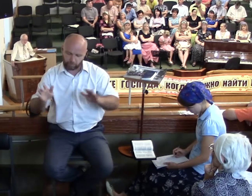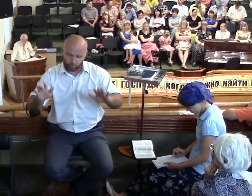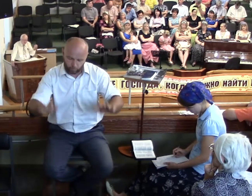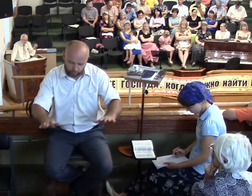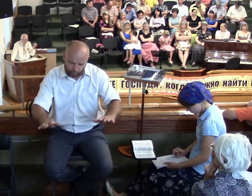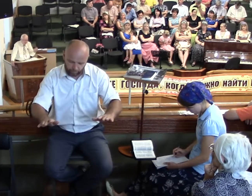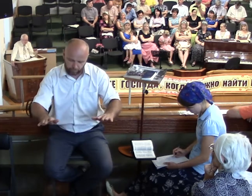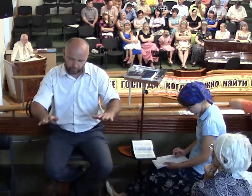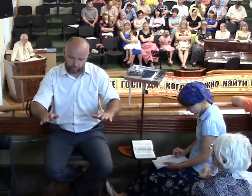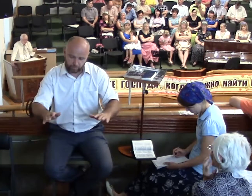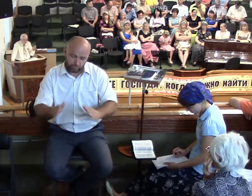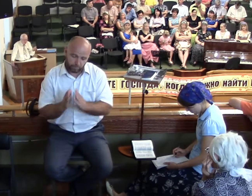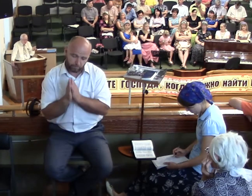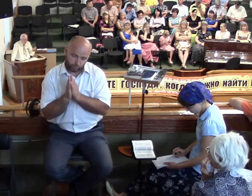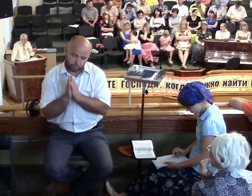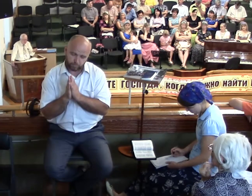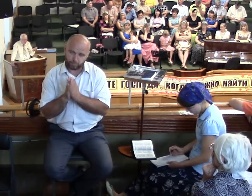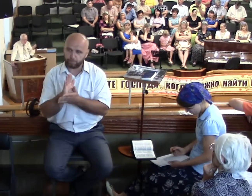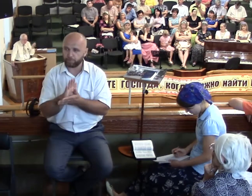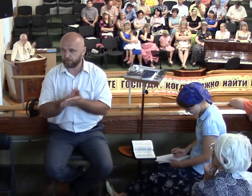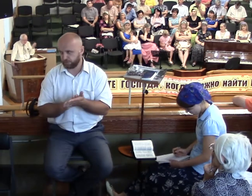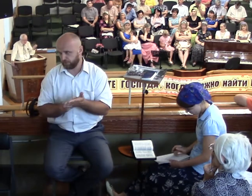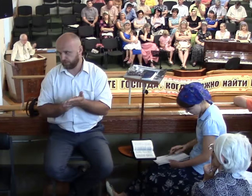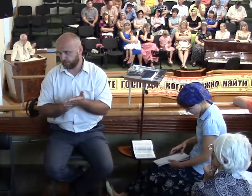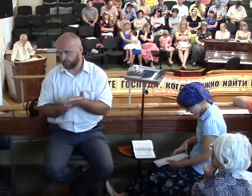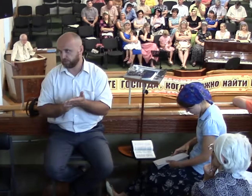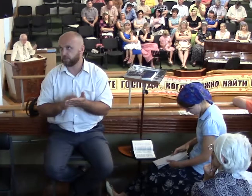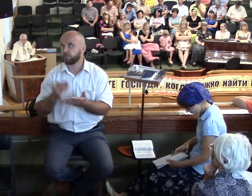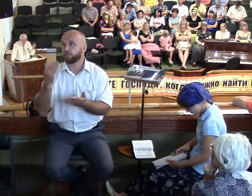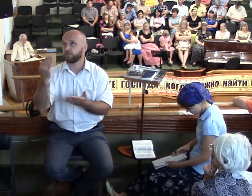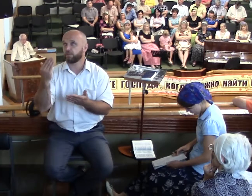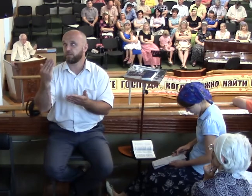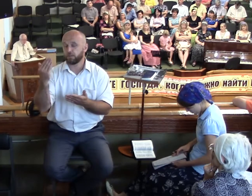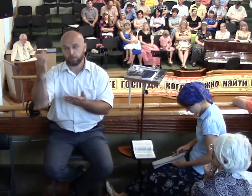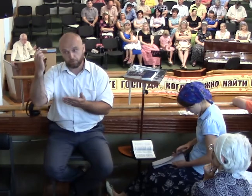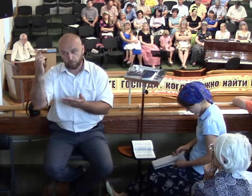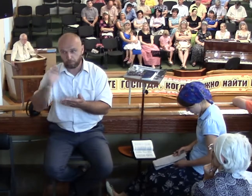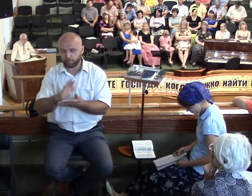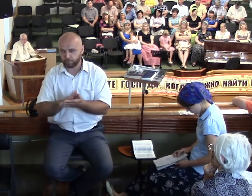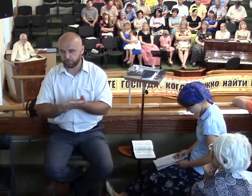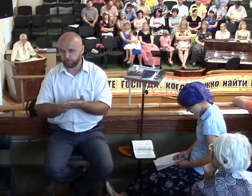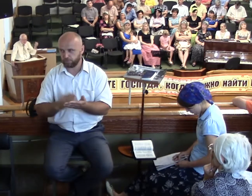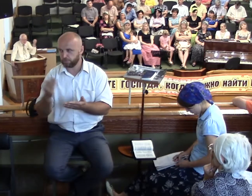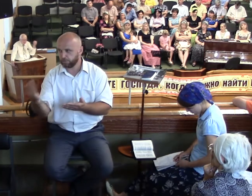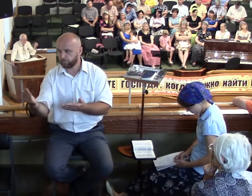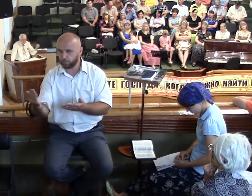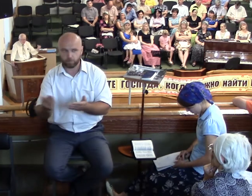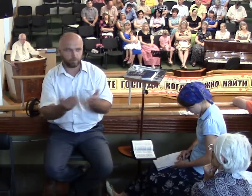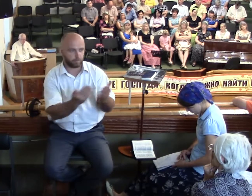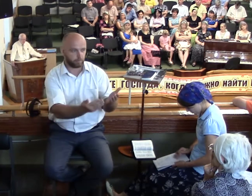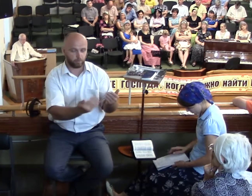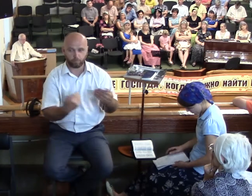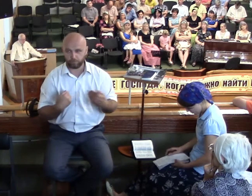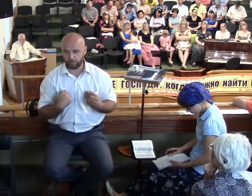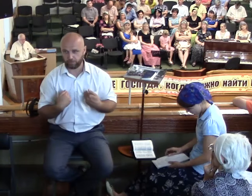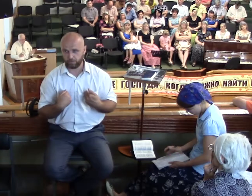руки Его никто не похитит, потому что тот, кто в нас, больше того, кто в мире. Мы теперь часть